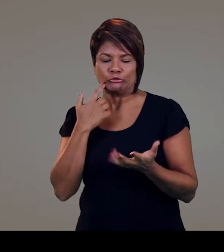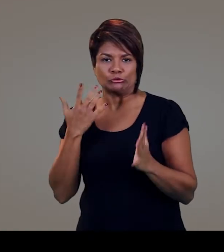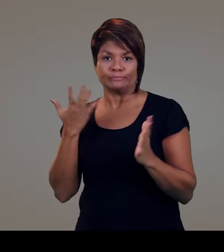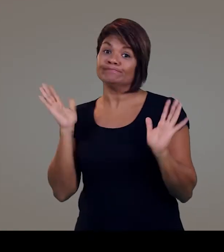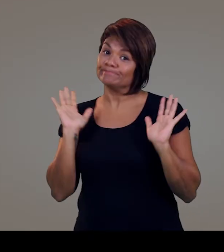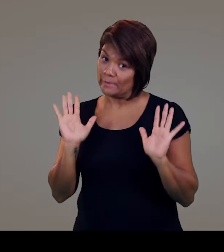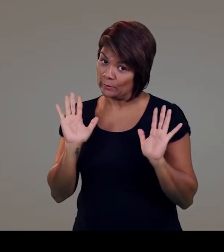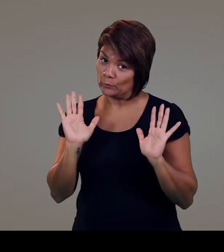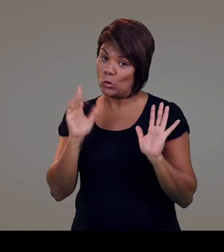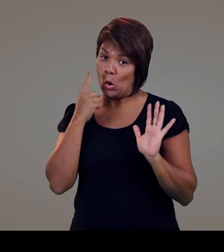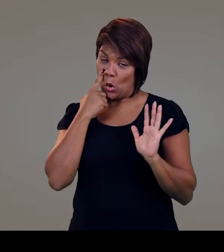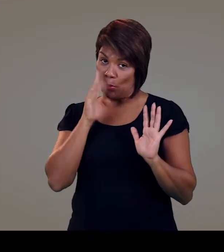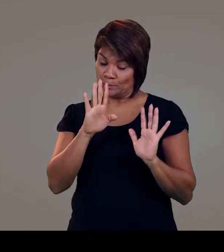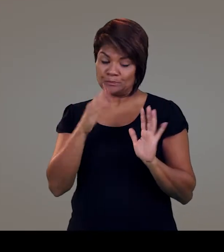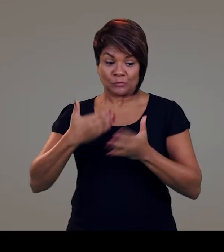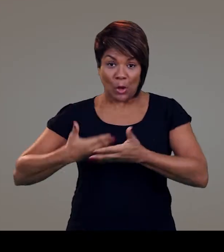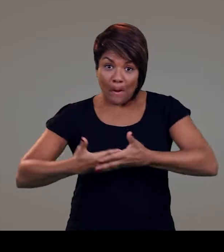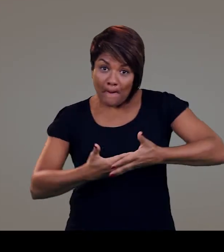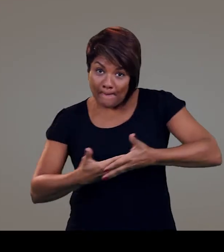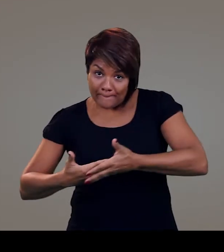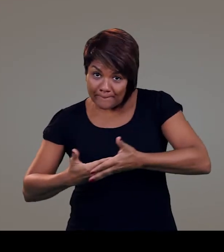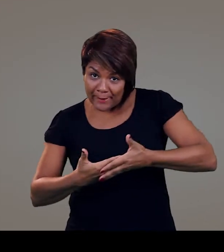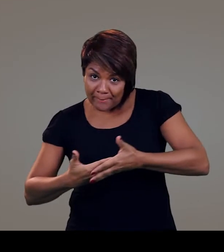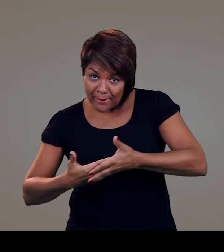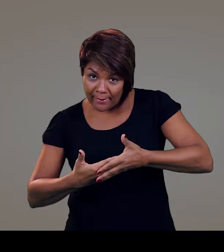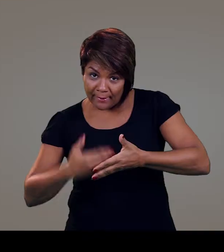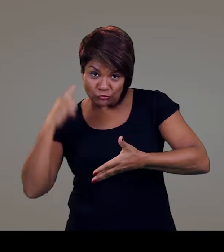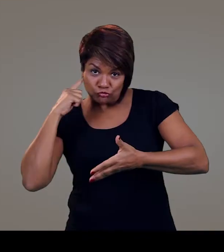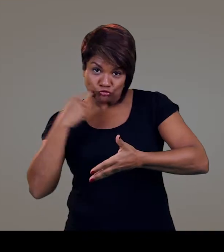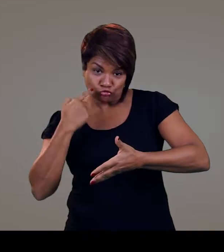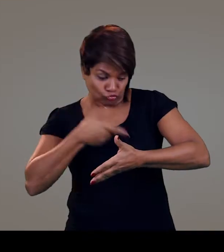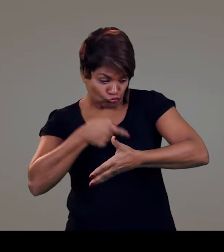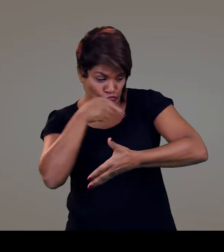em geral, ele tem uma